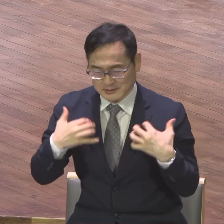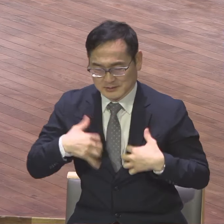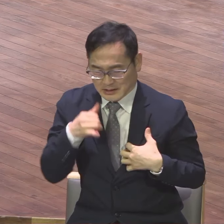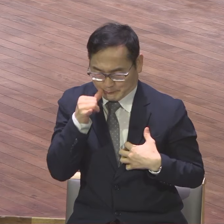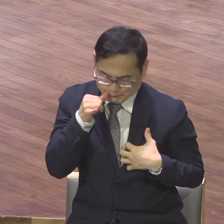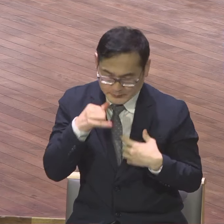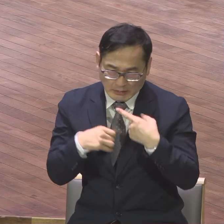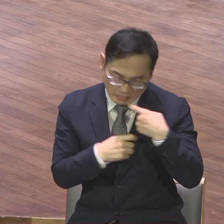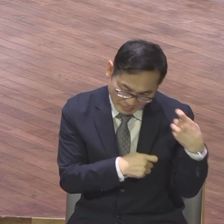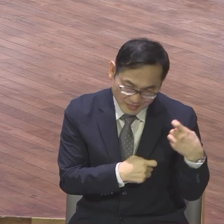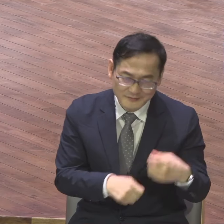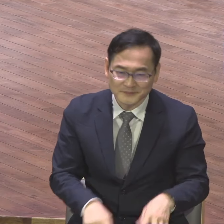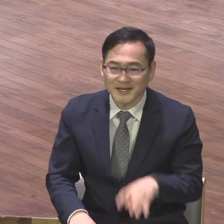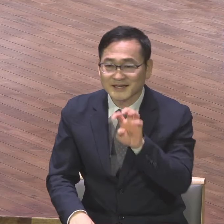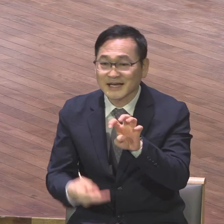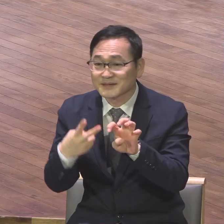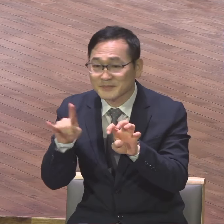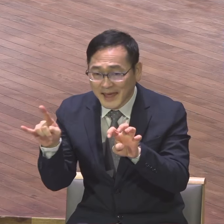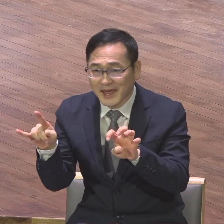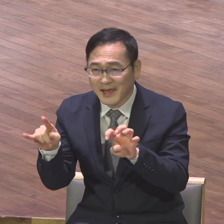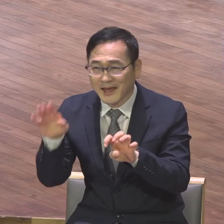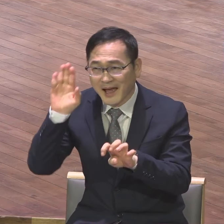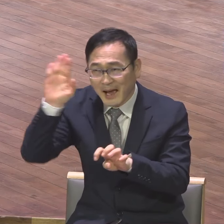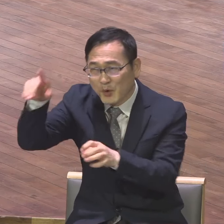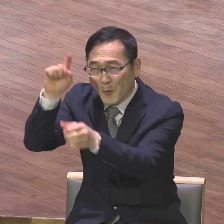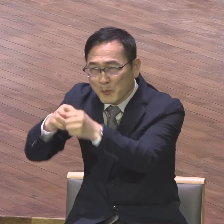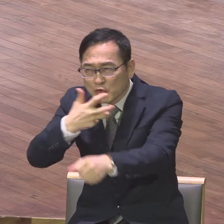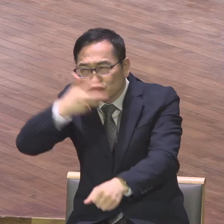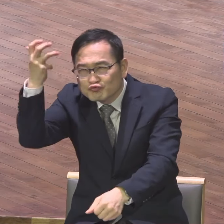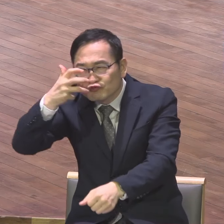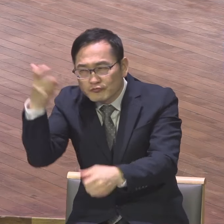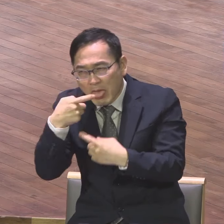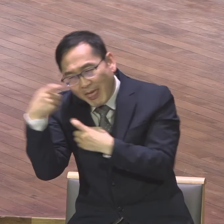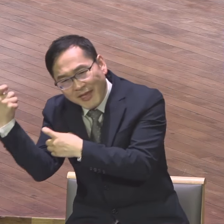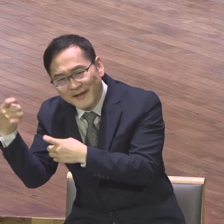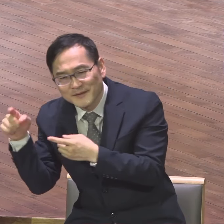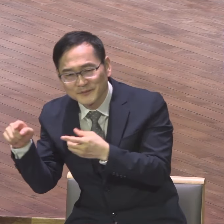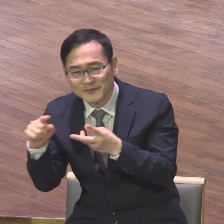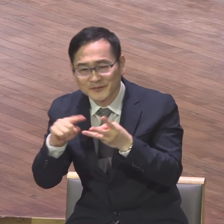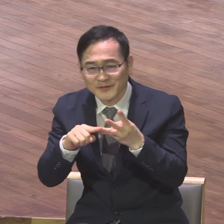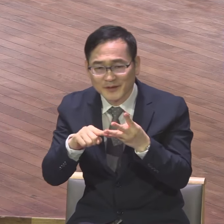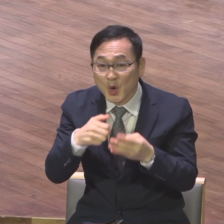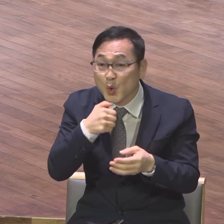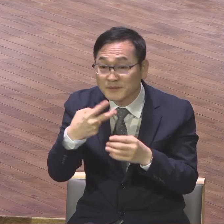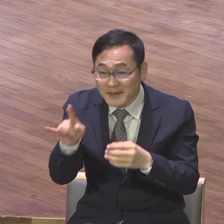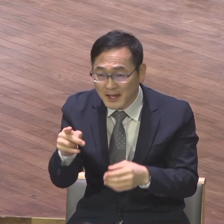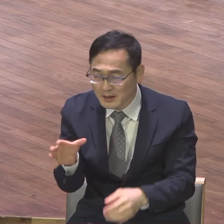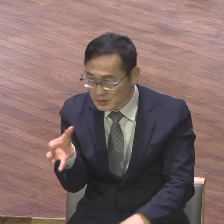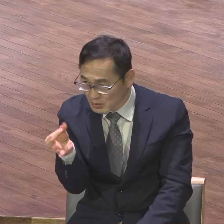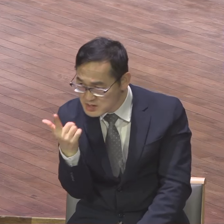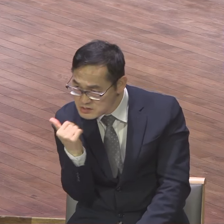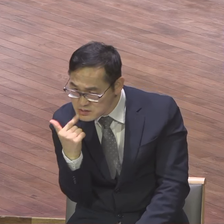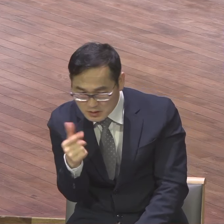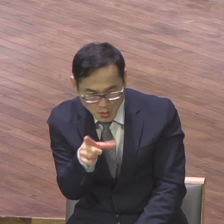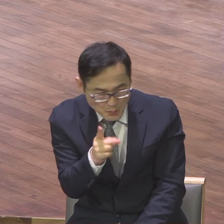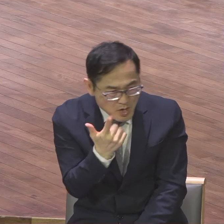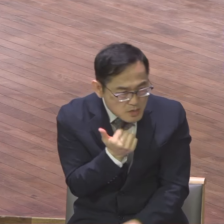때문에 움직이고 40대는 야심 때문에 움직이고 50대는 탐심 때문에